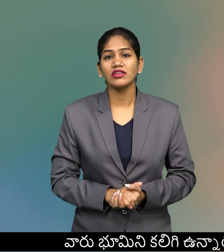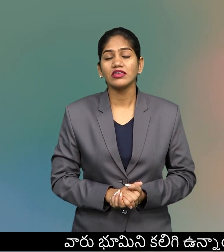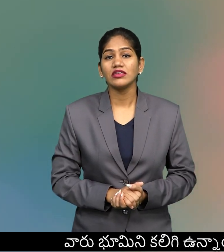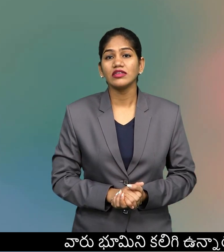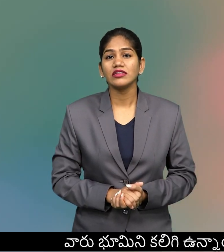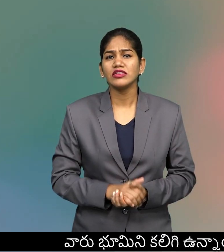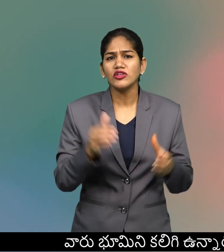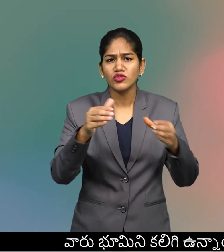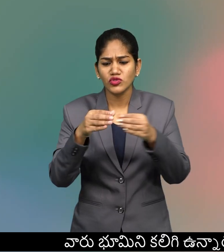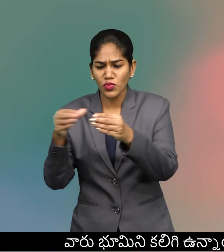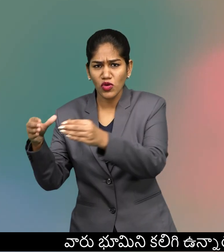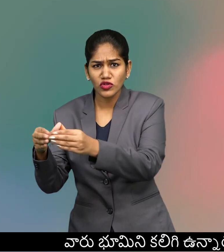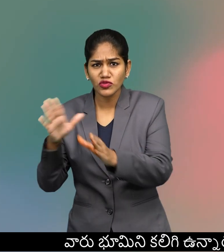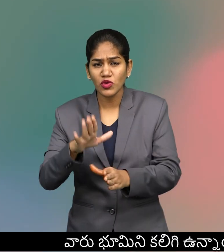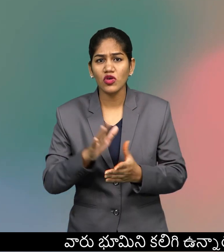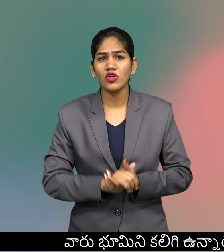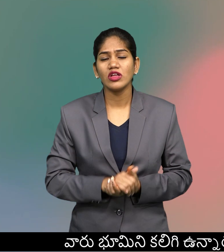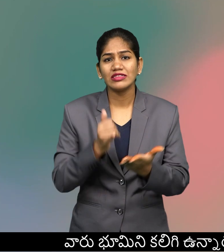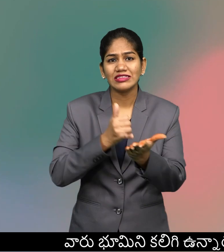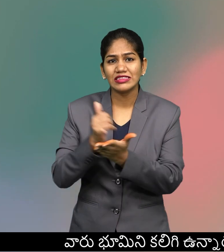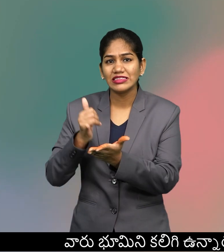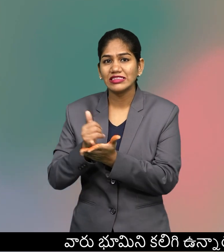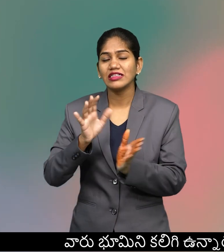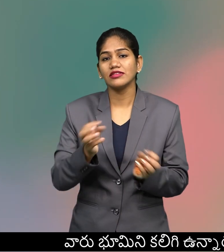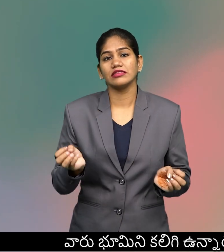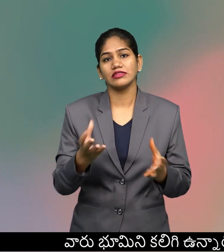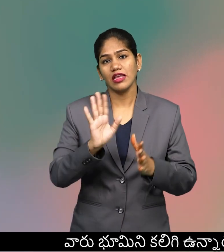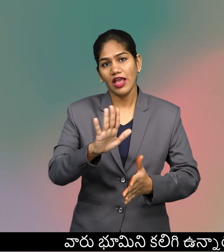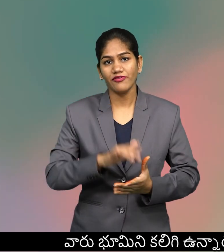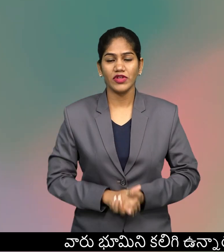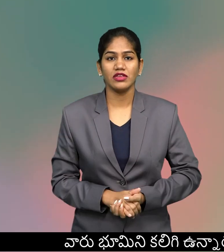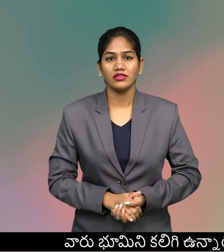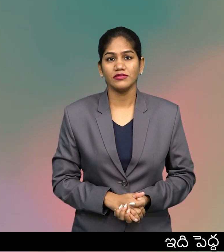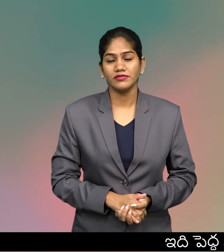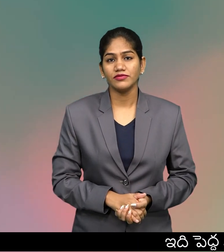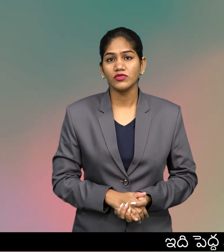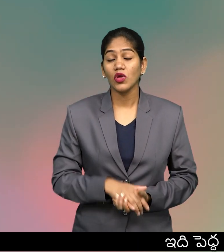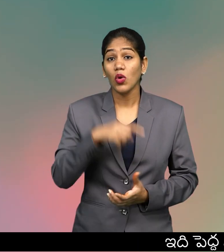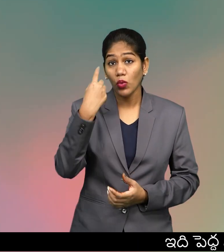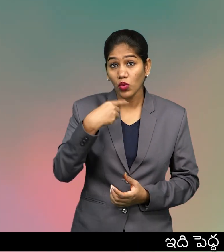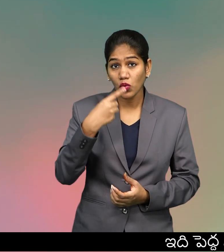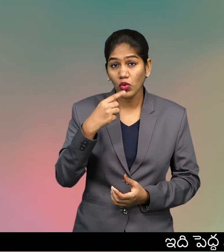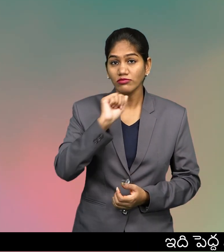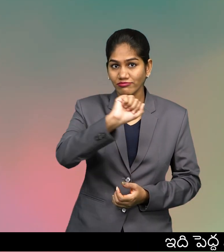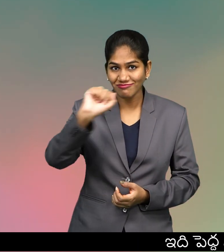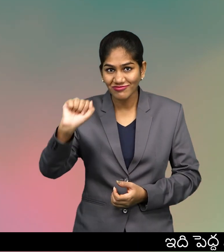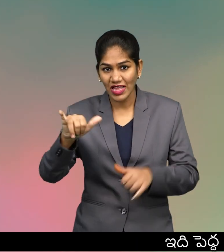వారు భూమిని కలిగి ఉన్నారు మరియు దానిని కూడా సాగు చేశారు. ఇది పెద్ద సంఖ్యలో కళాకారులు